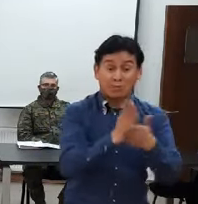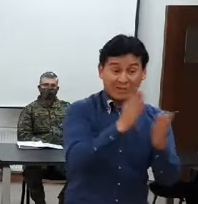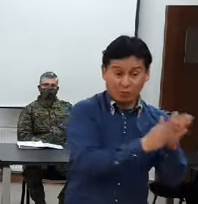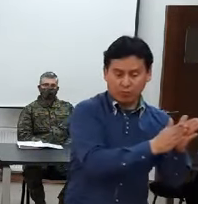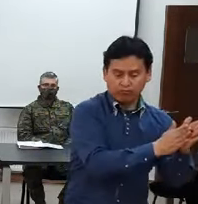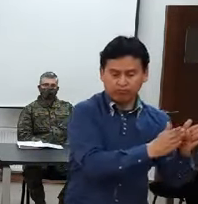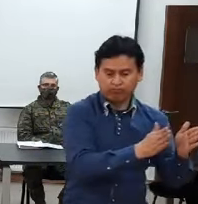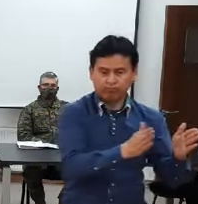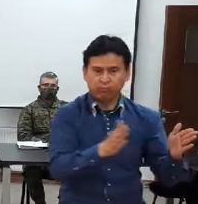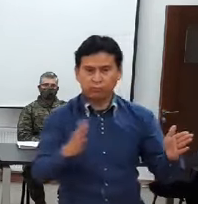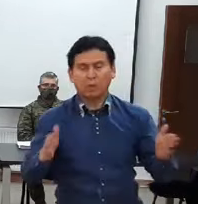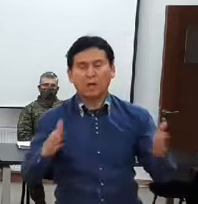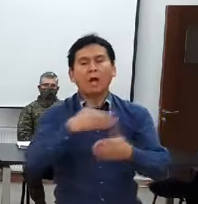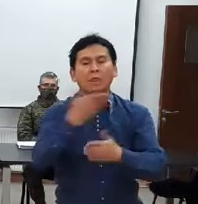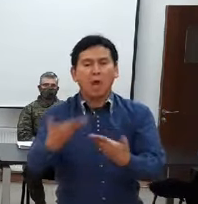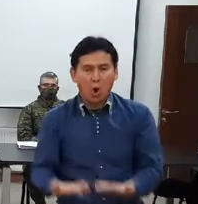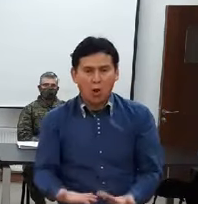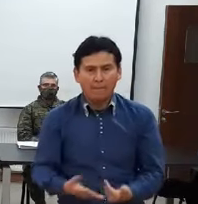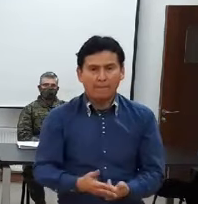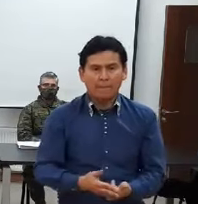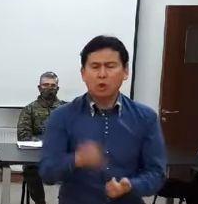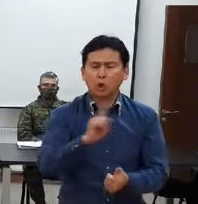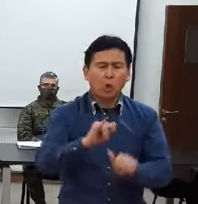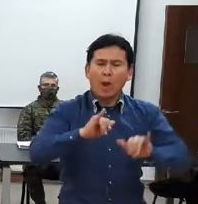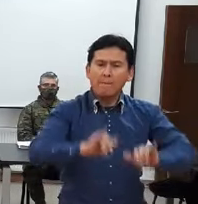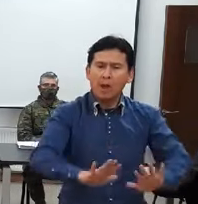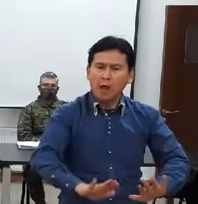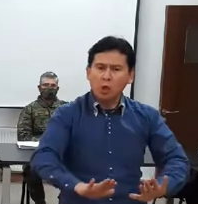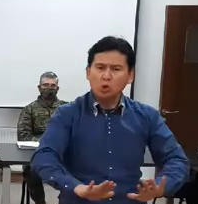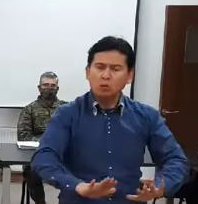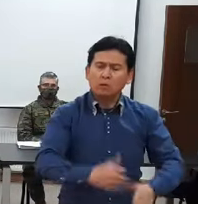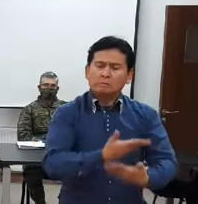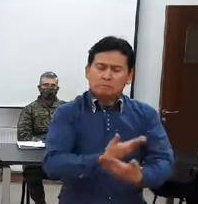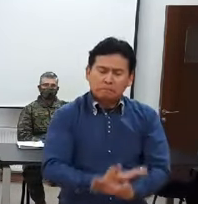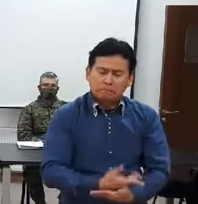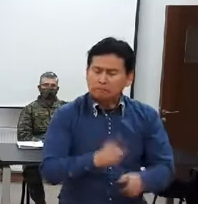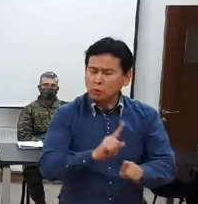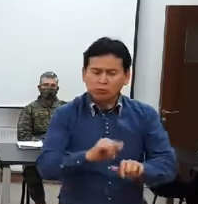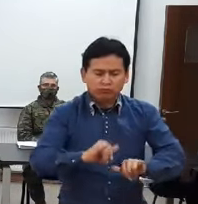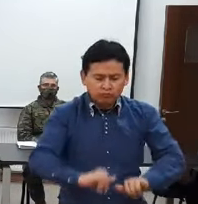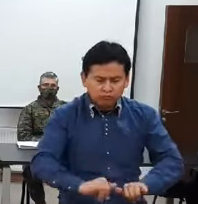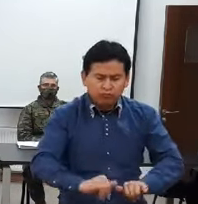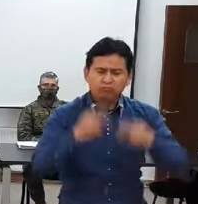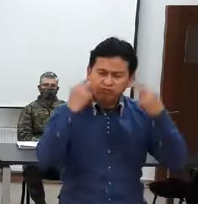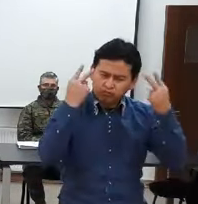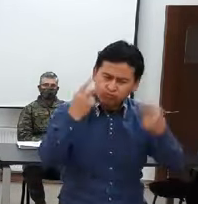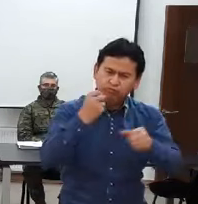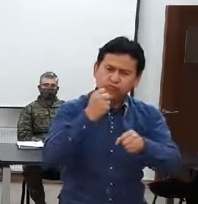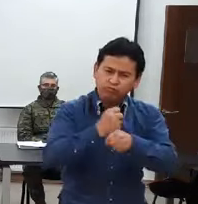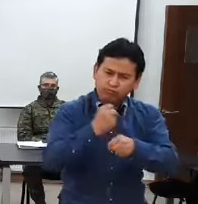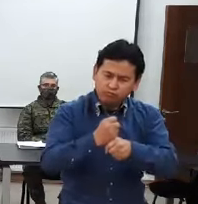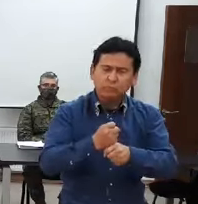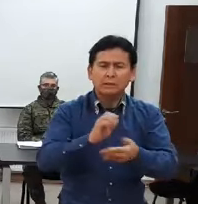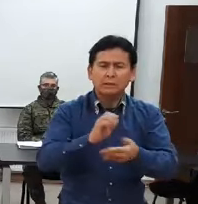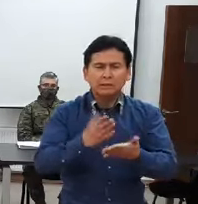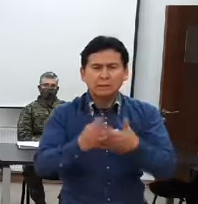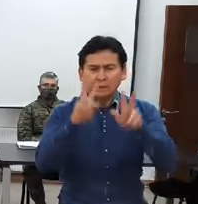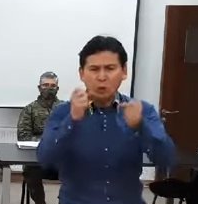atendiendo el primer caso en la región. Y no han descansado y no han claudicado en trabajar por la salud de nuestras personas.